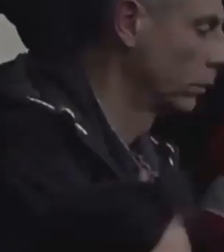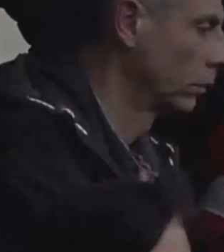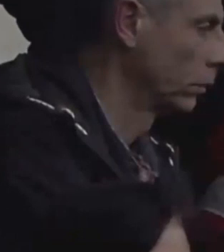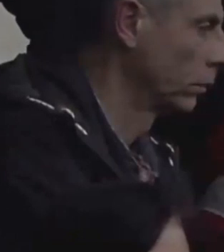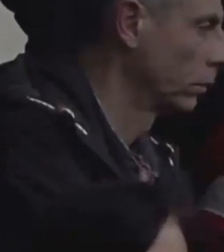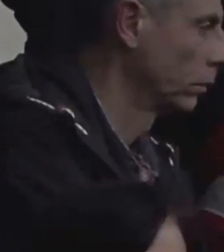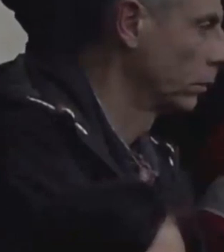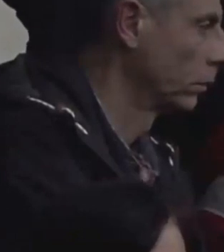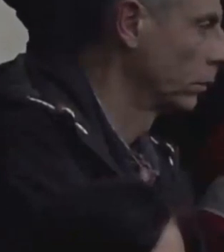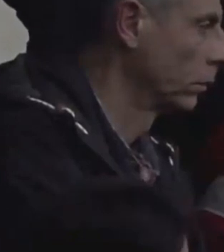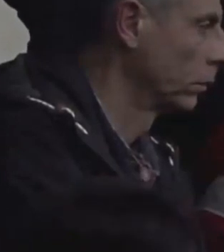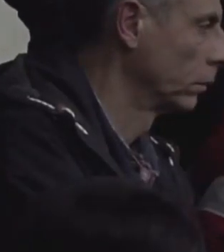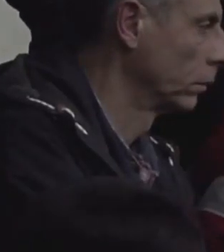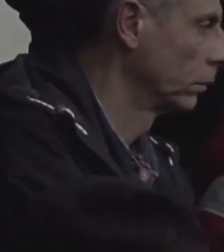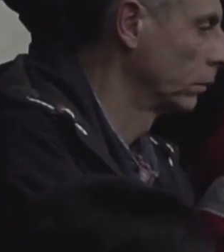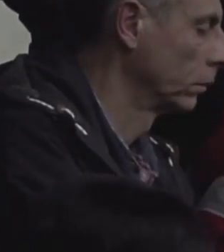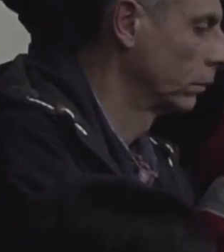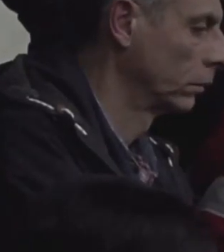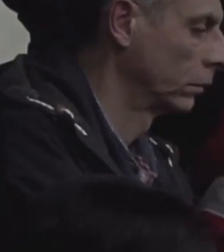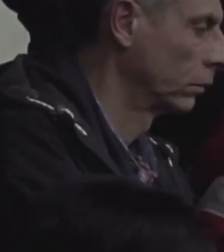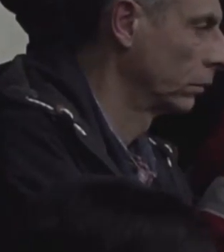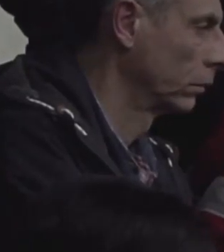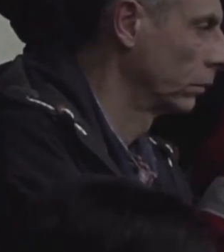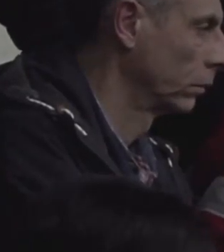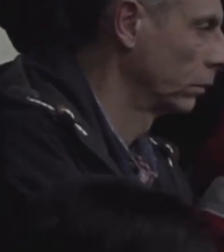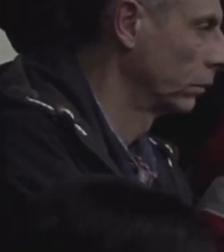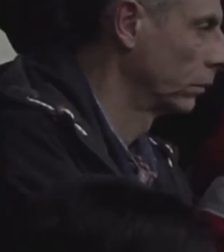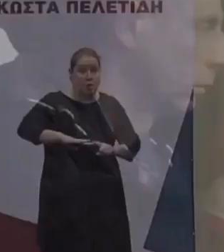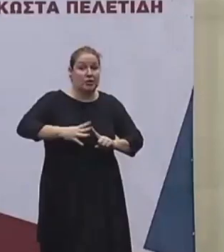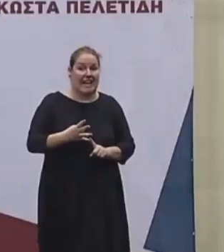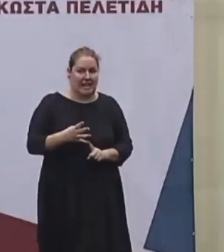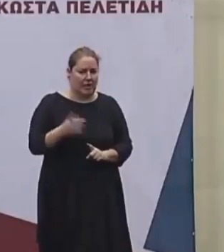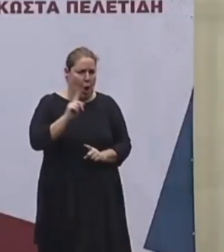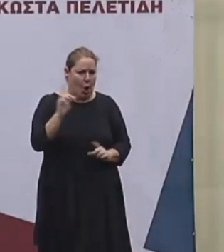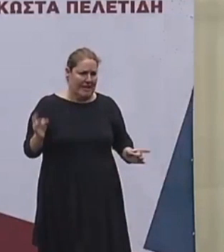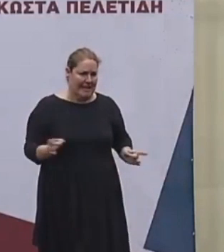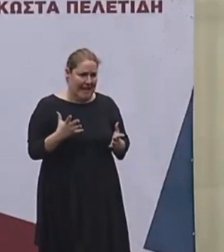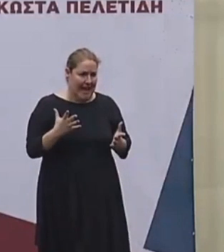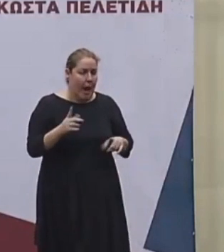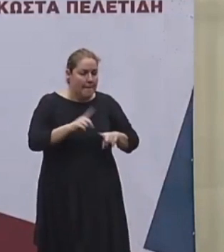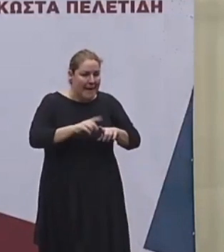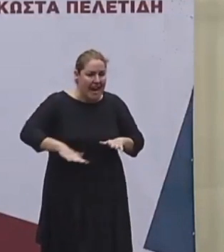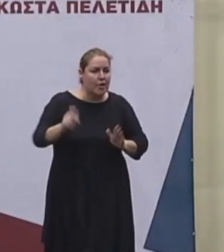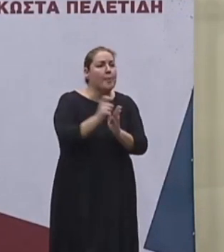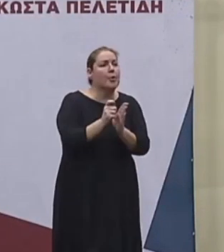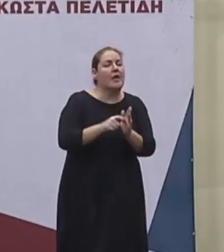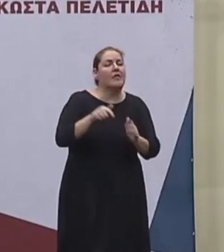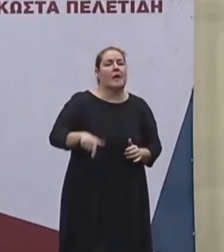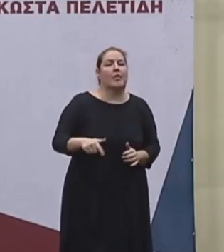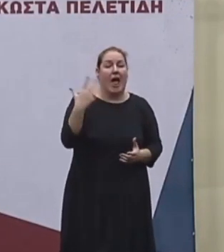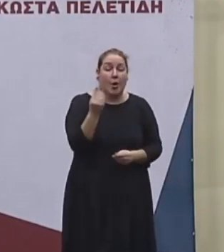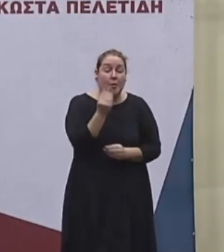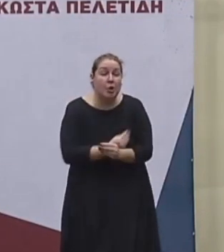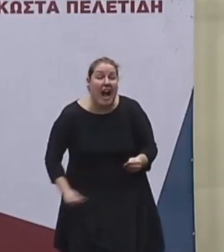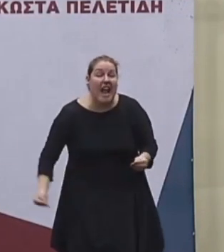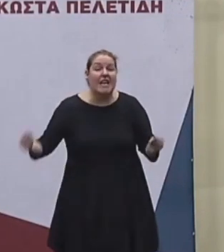συνεχόμενα πανελλήνια πρωταθλήματα στίβου και η φέτινη χρονιά τέταρτη, όχι τυχαία, δεν μας αγαπάν, έχουμε το καλύτερο